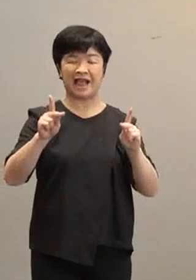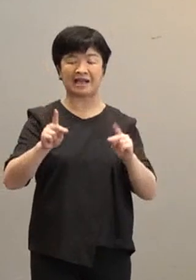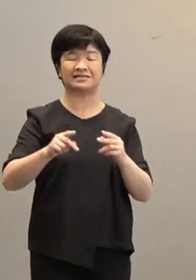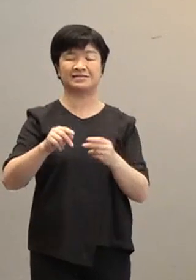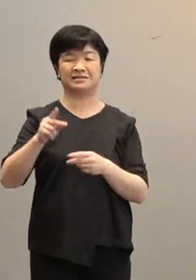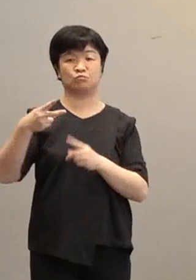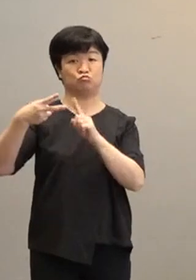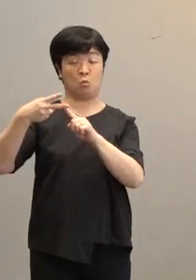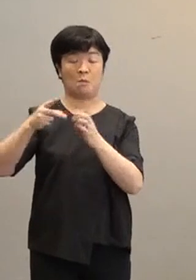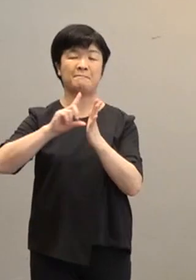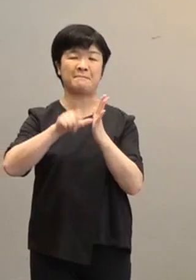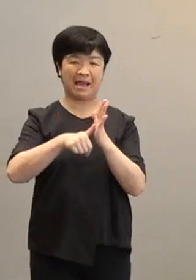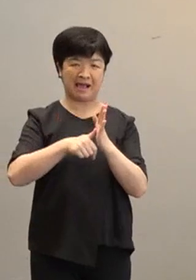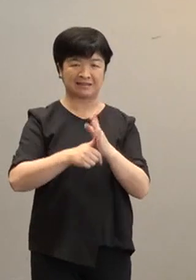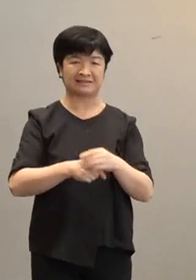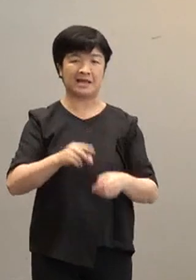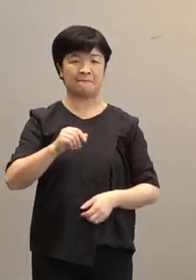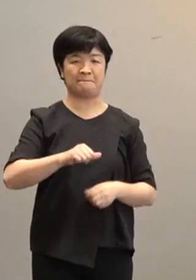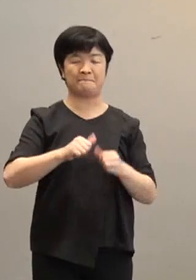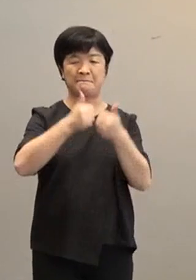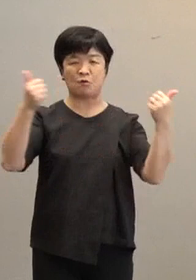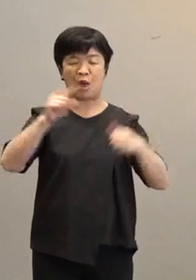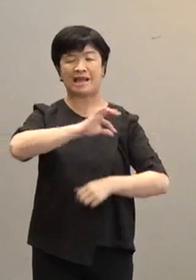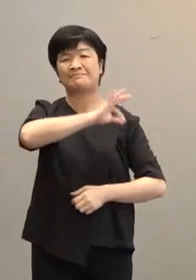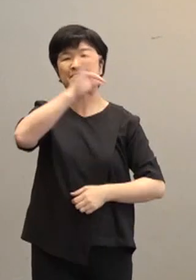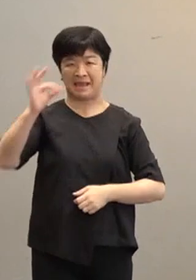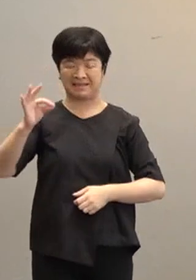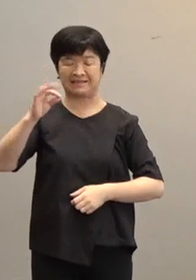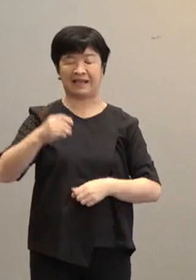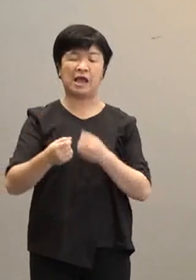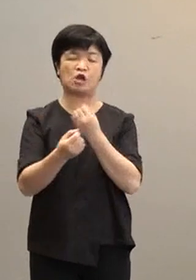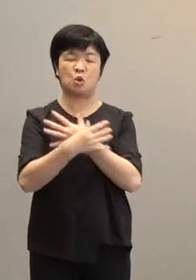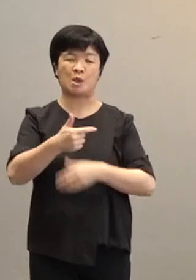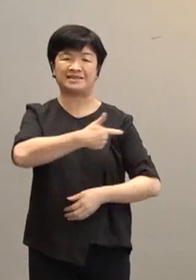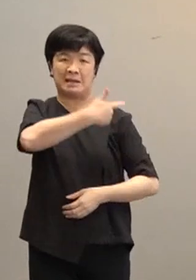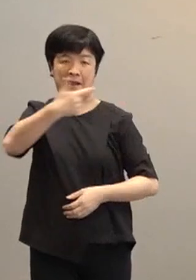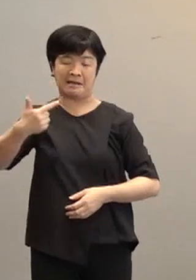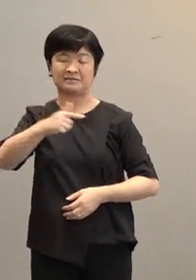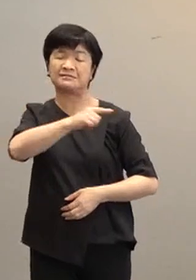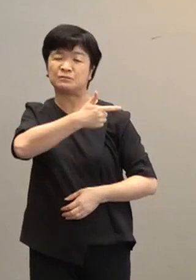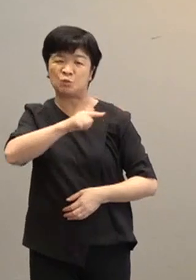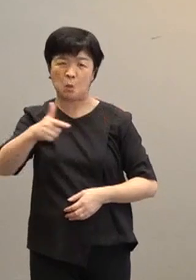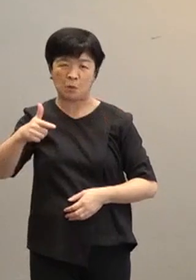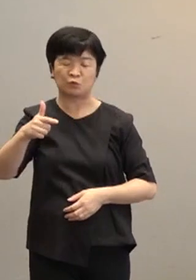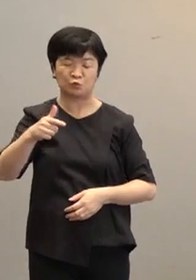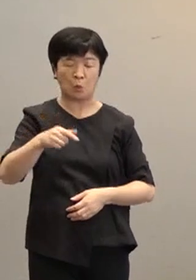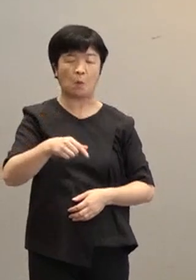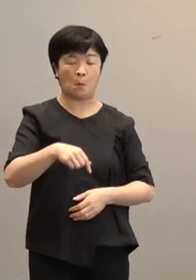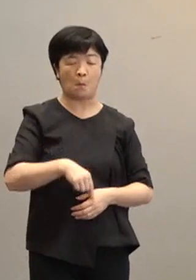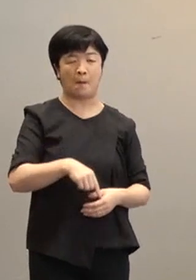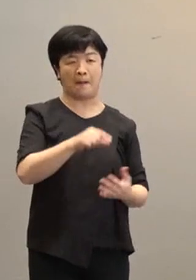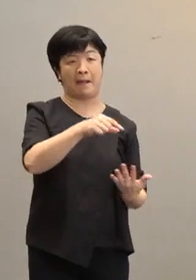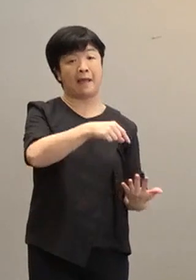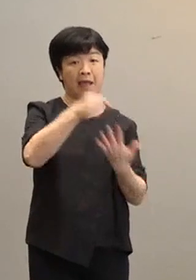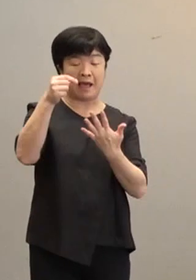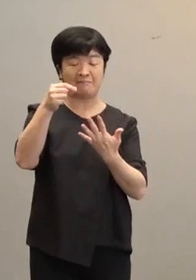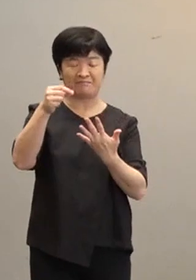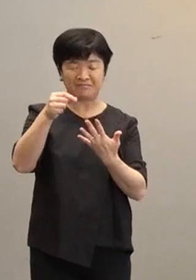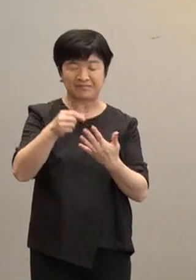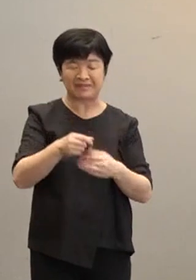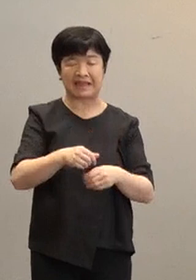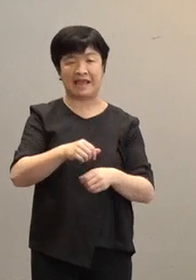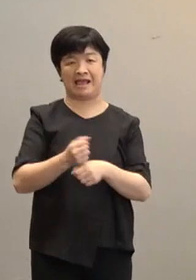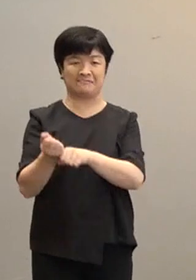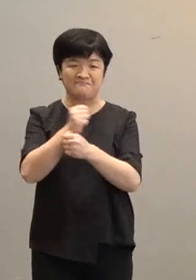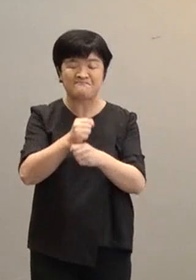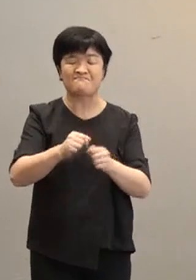ッセや銚子大橋など県内にある施設や土木構造物から一つを選び再現をしてもらいます。